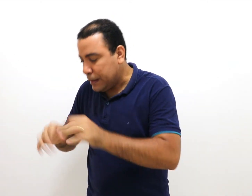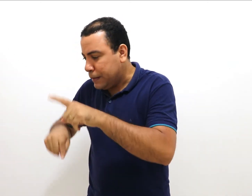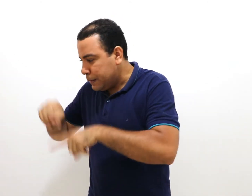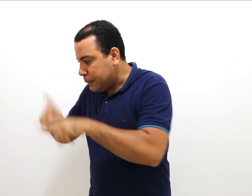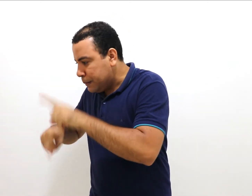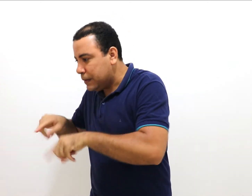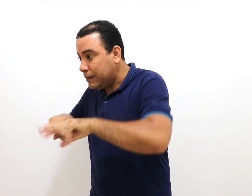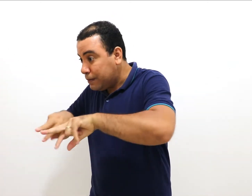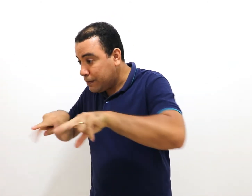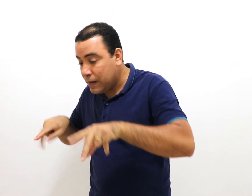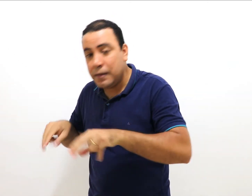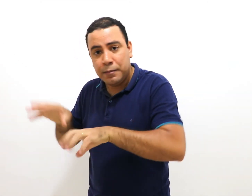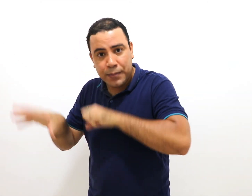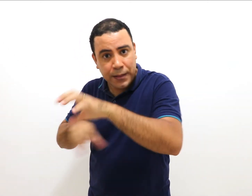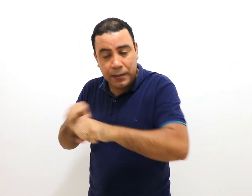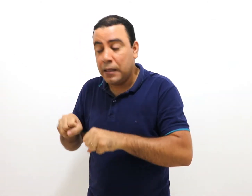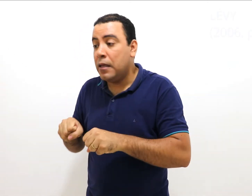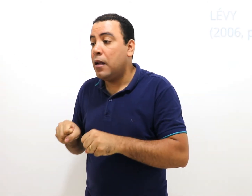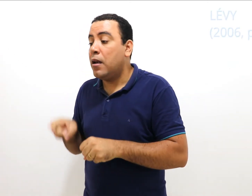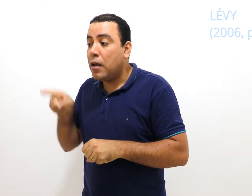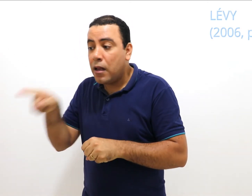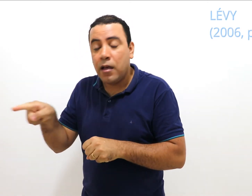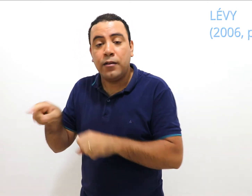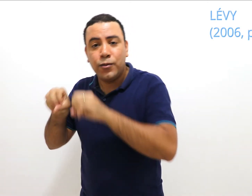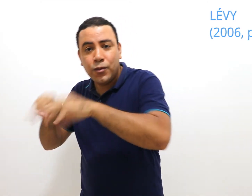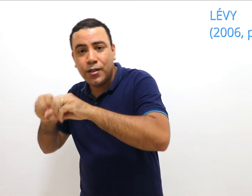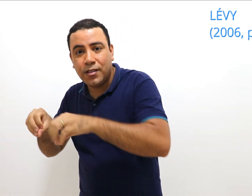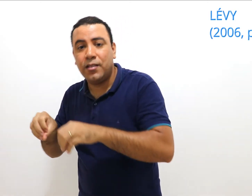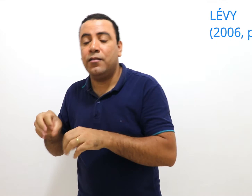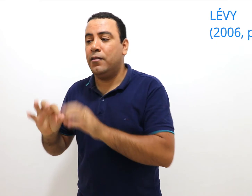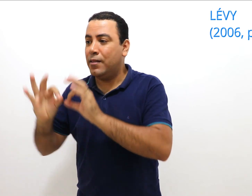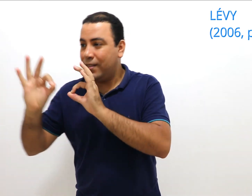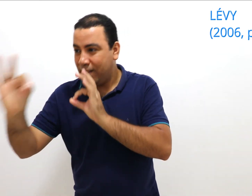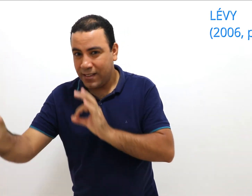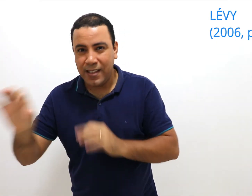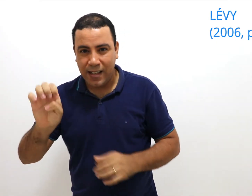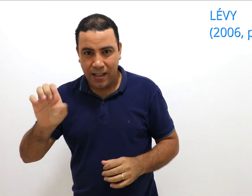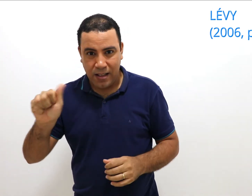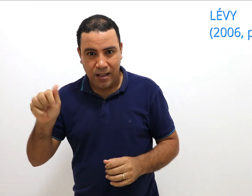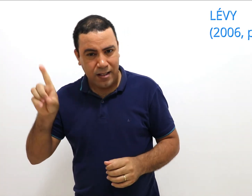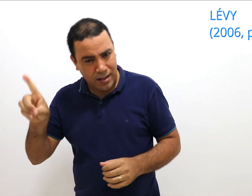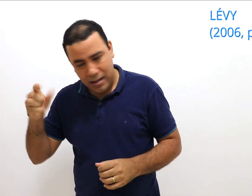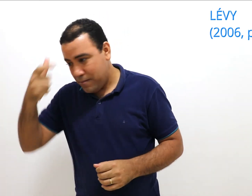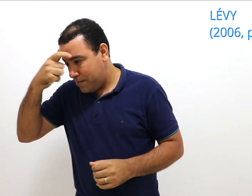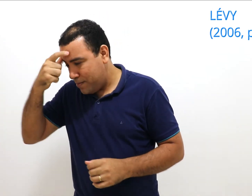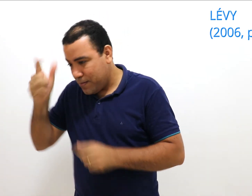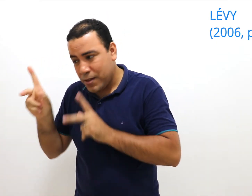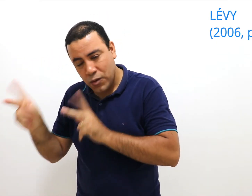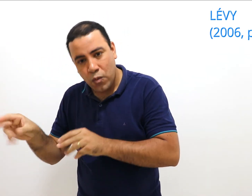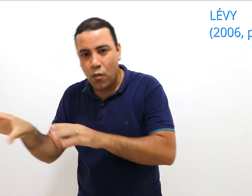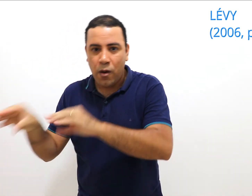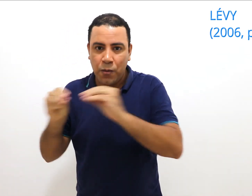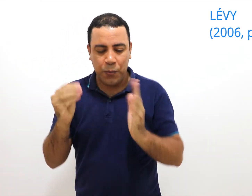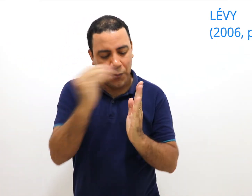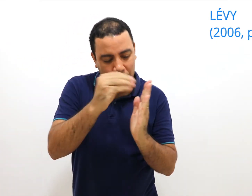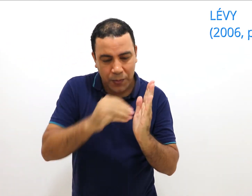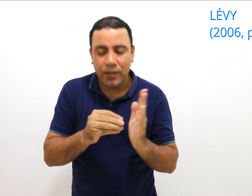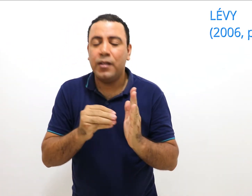a aclimatação dos dispositivos e do espírito do EAD, ensino aberto e à distância,